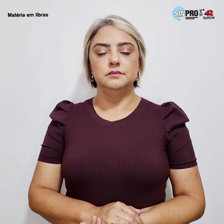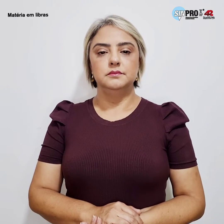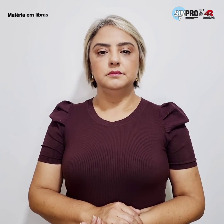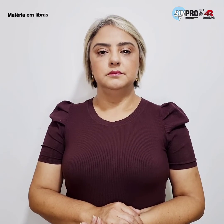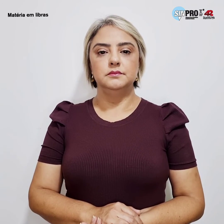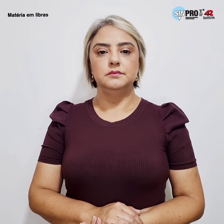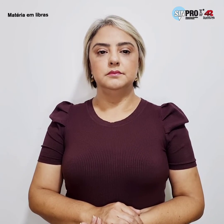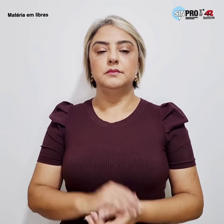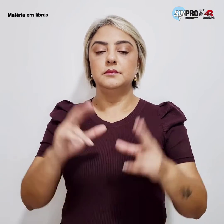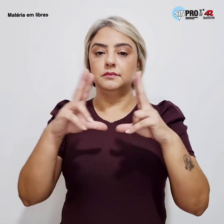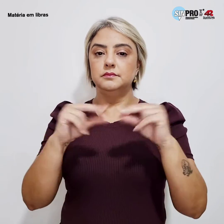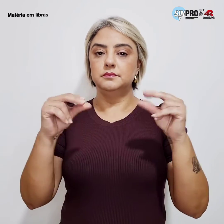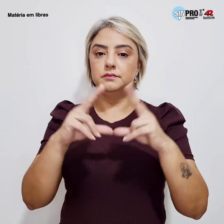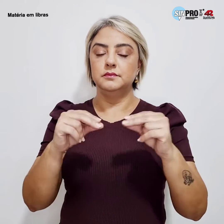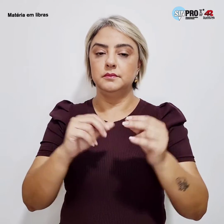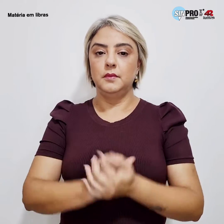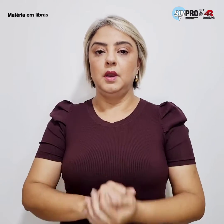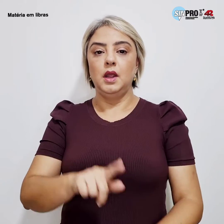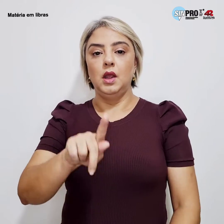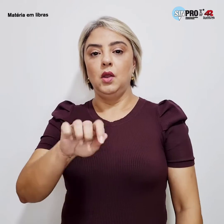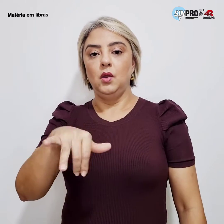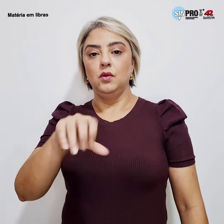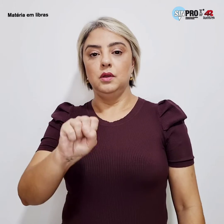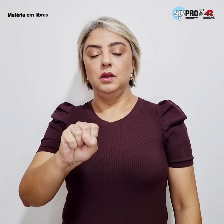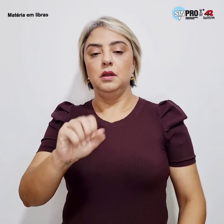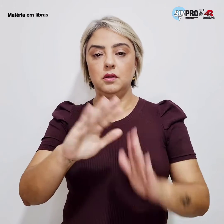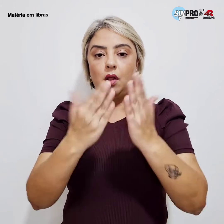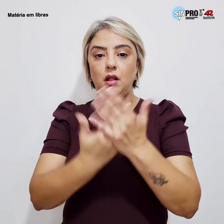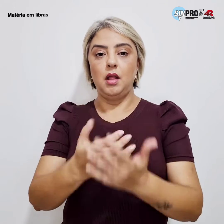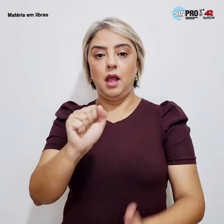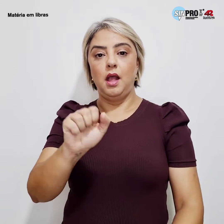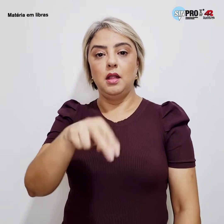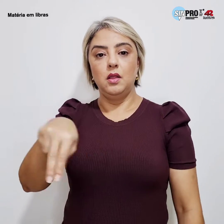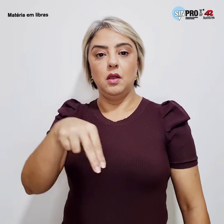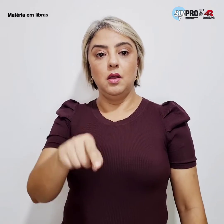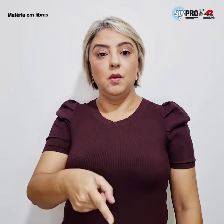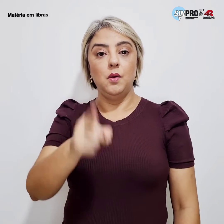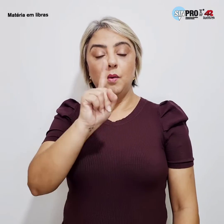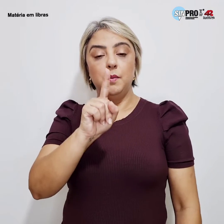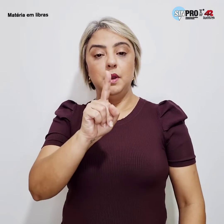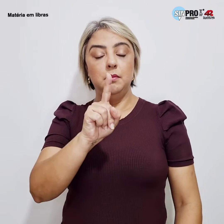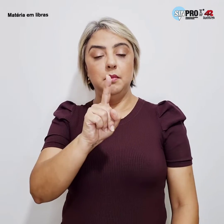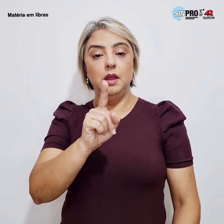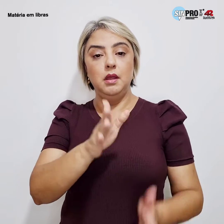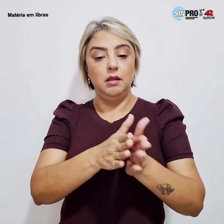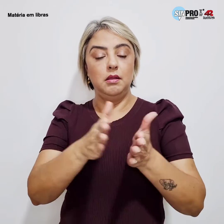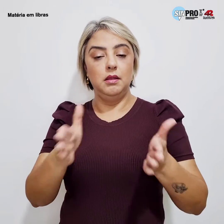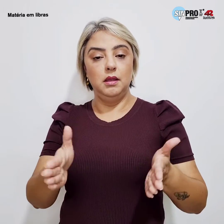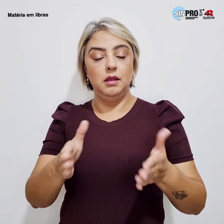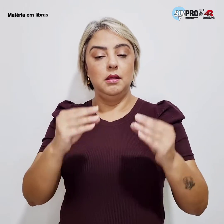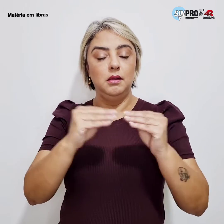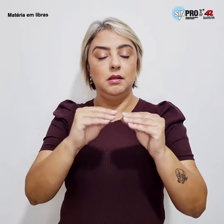Plano piloto. No GISNO, na Asa Norte, o primeiro segmento da EJA foi fechado